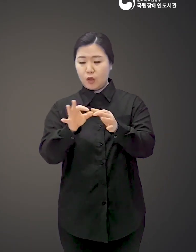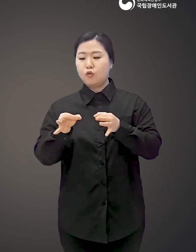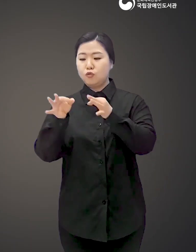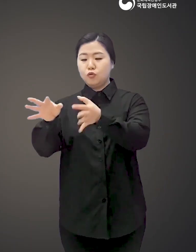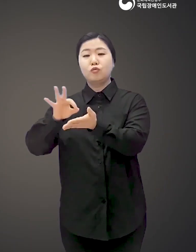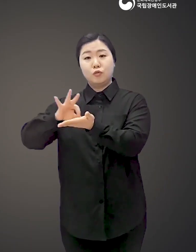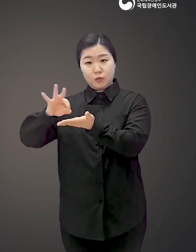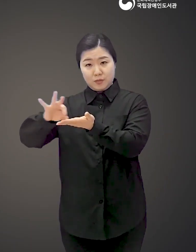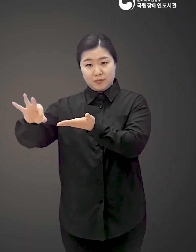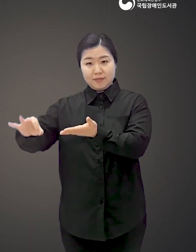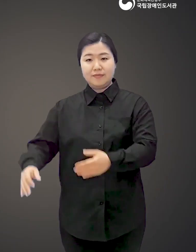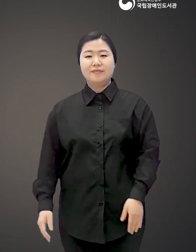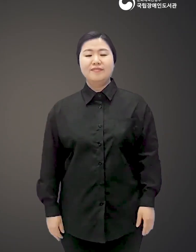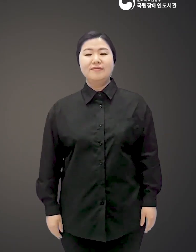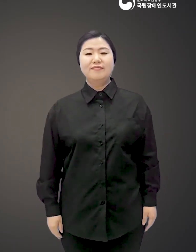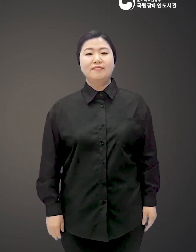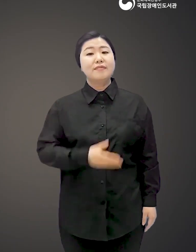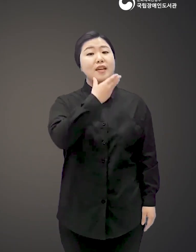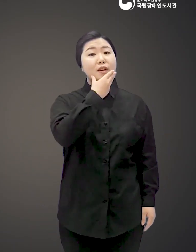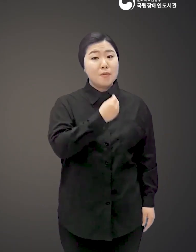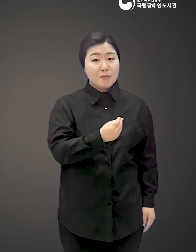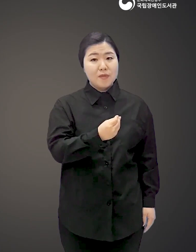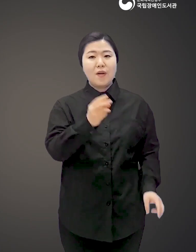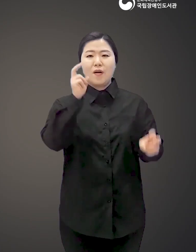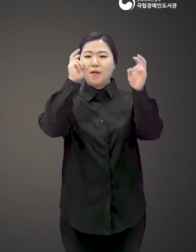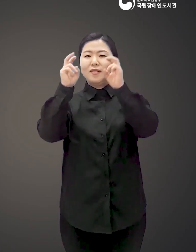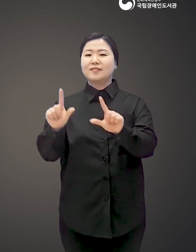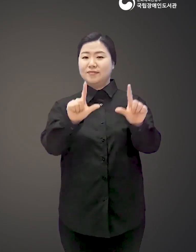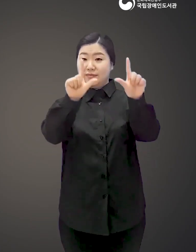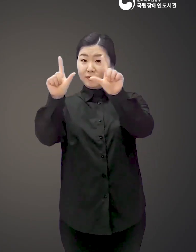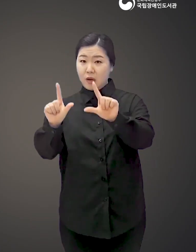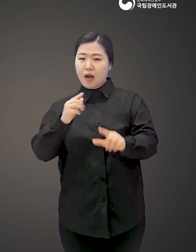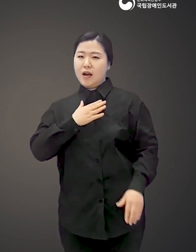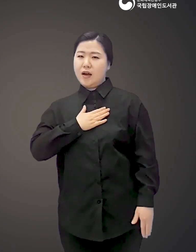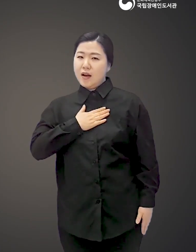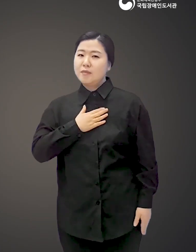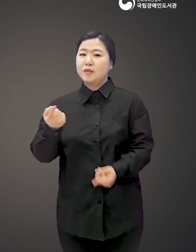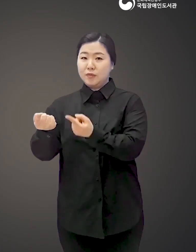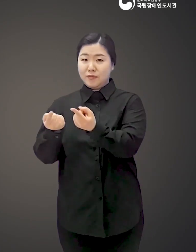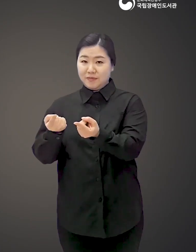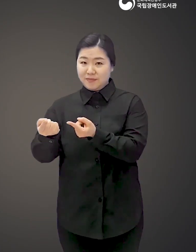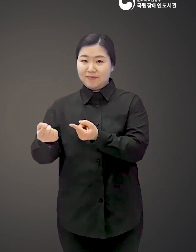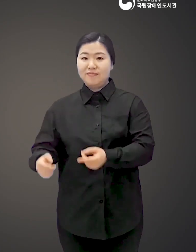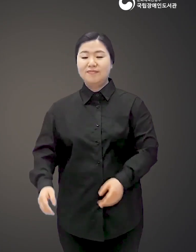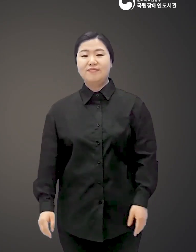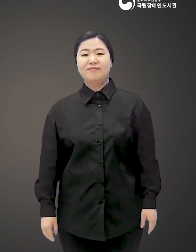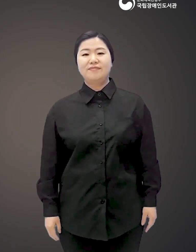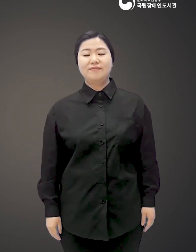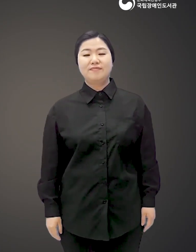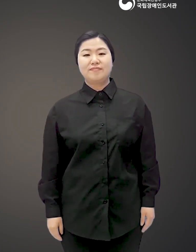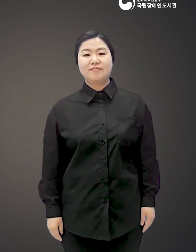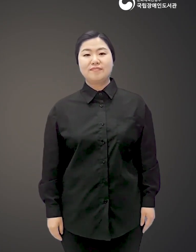인간관계, 투자와 소비, 행복, 직장생활, 감정 조절.